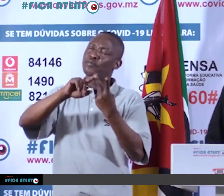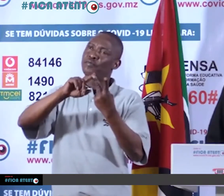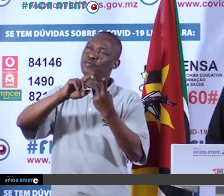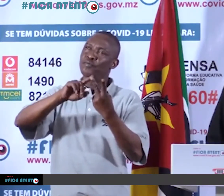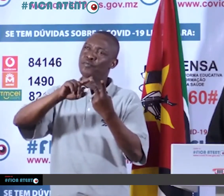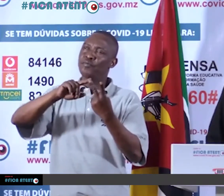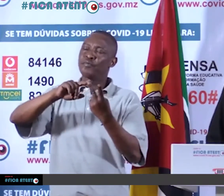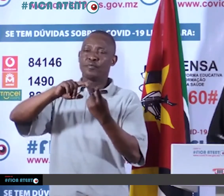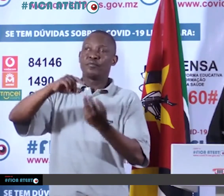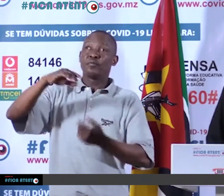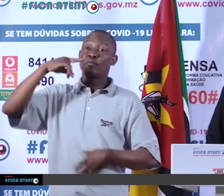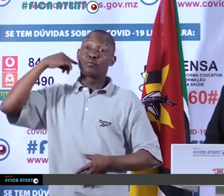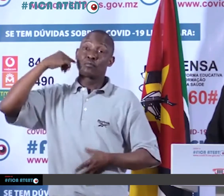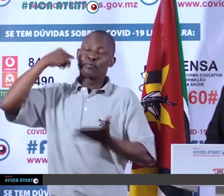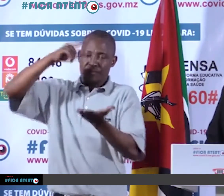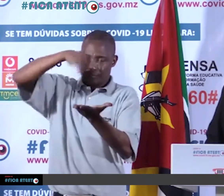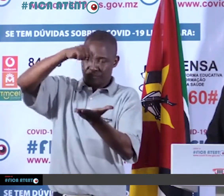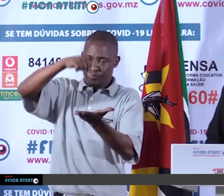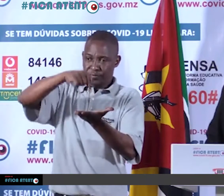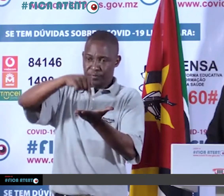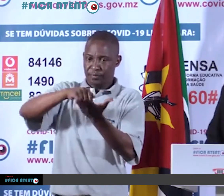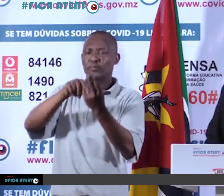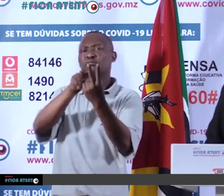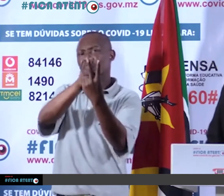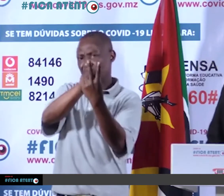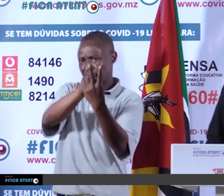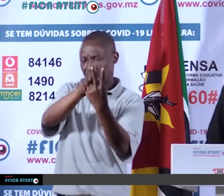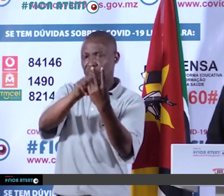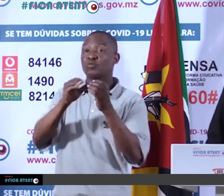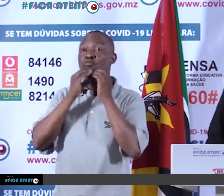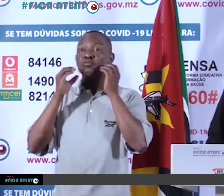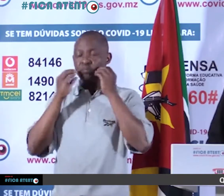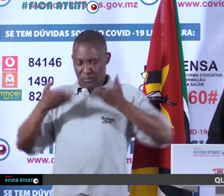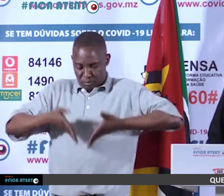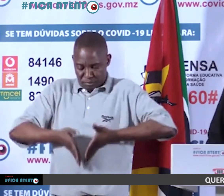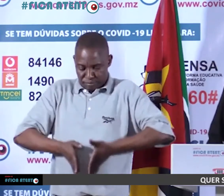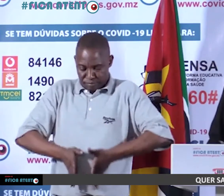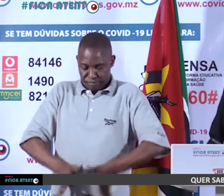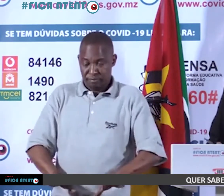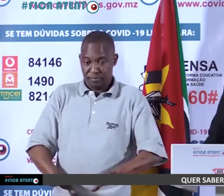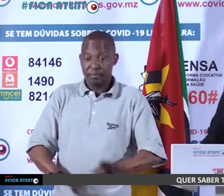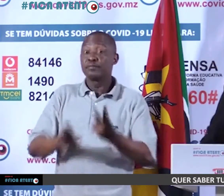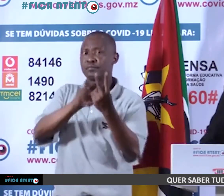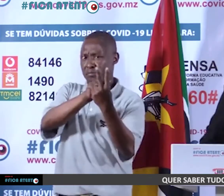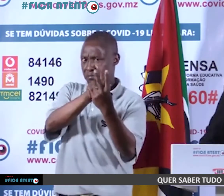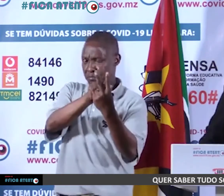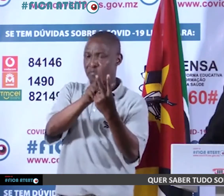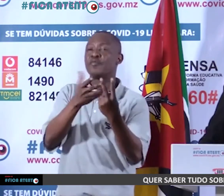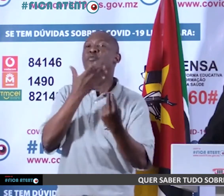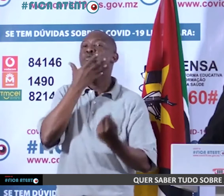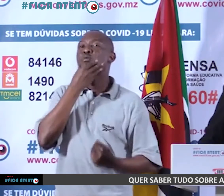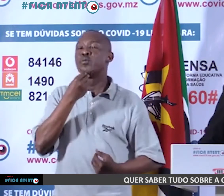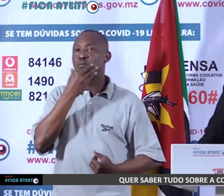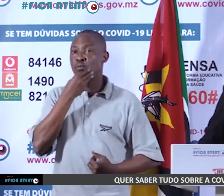de indivíduos, os 2 são de nacionalidade moçambicana e ambos são de sexo masculino. Os